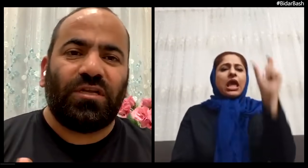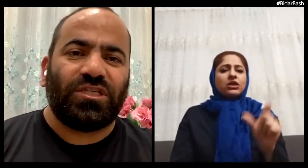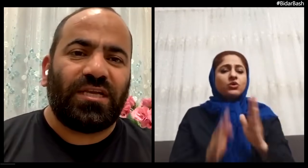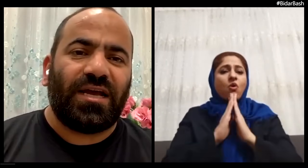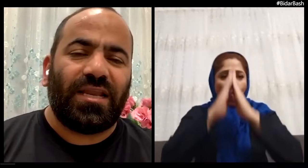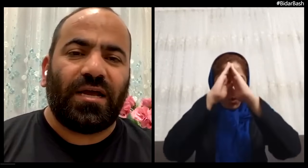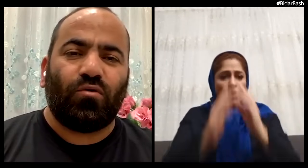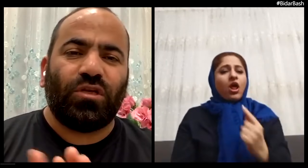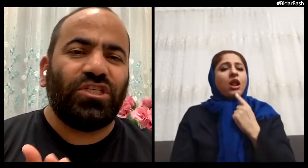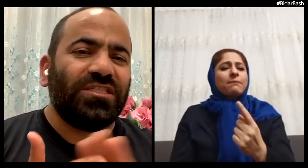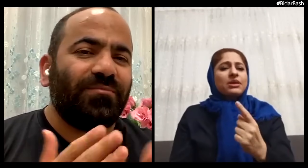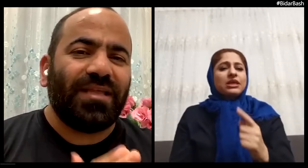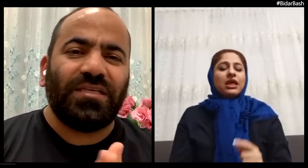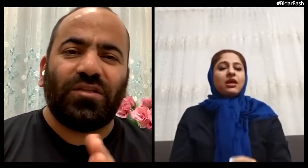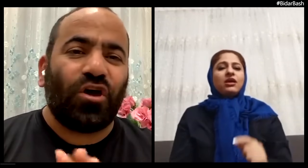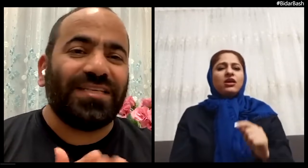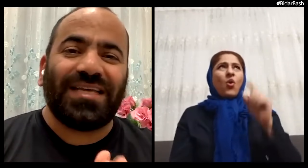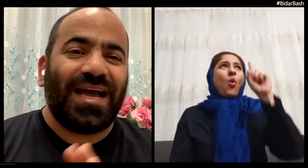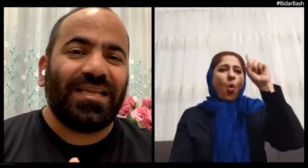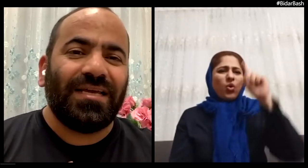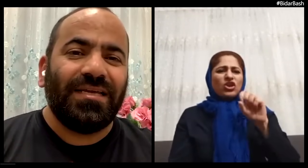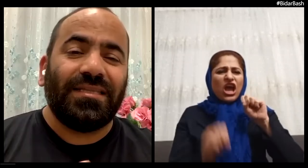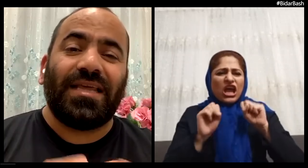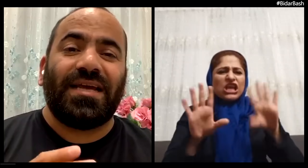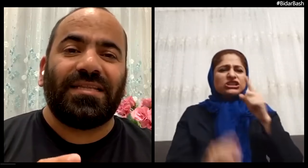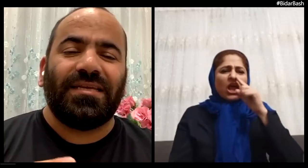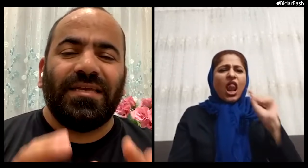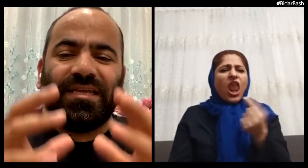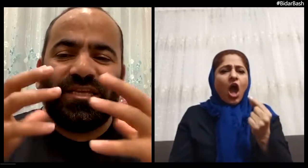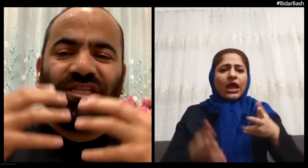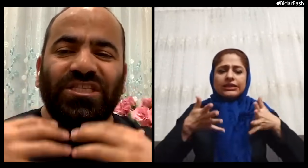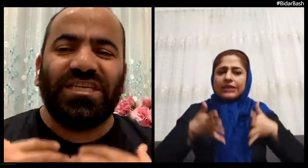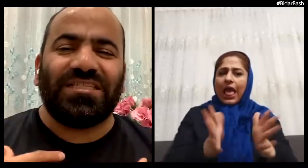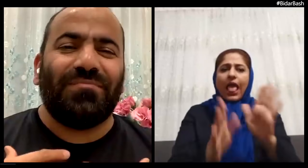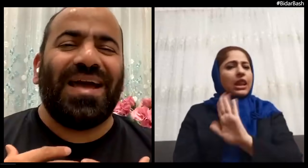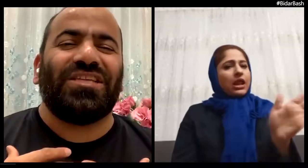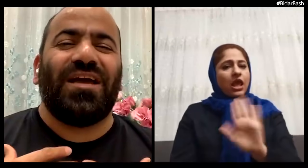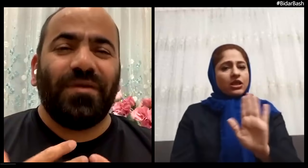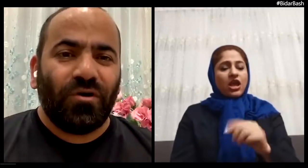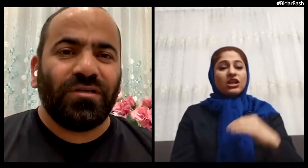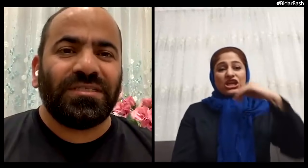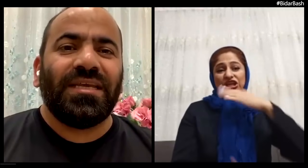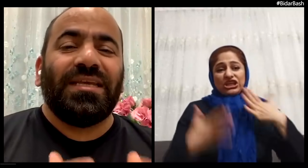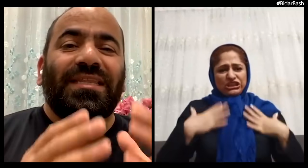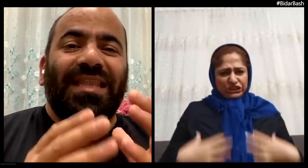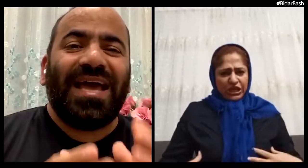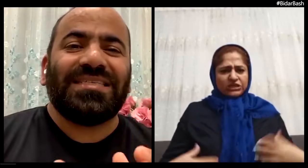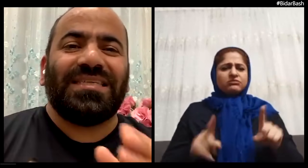احسن کل شیء خلقه، خدا هیچ چیز بدی ناقصی خلق نکرده. این جسم مرکب